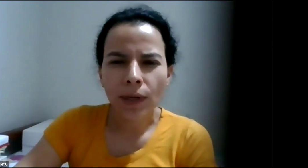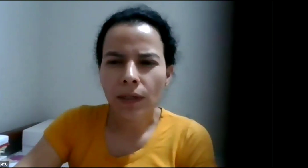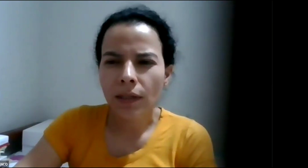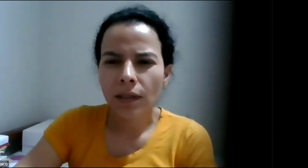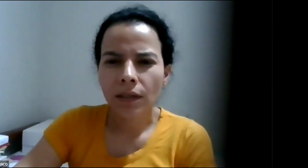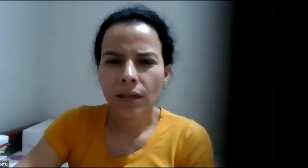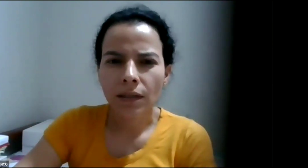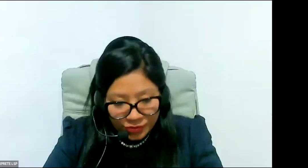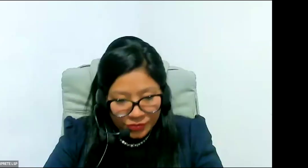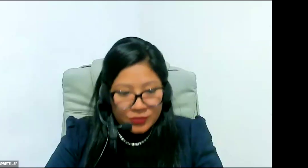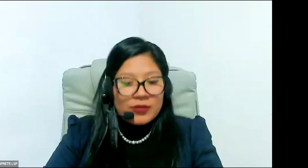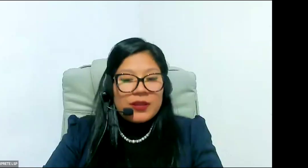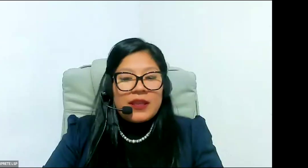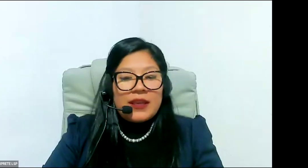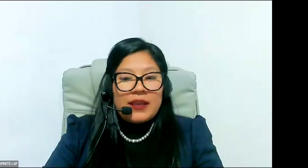uno